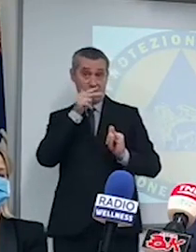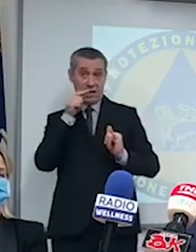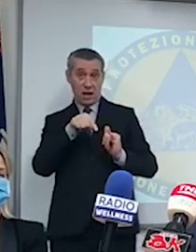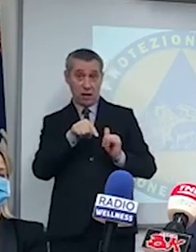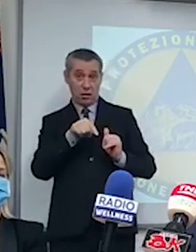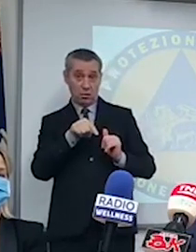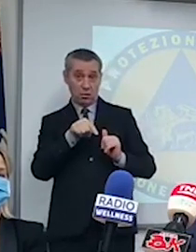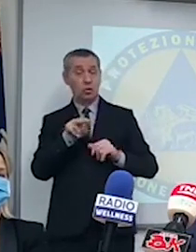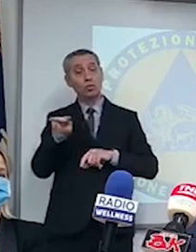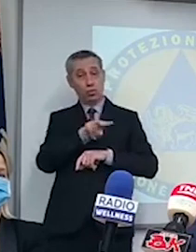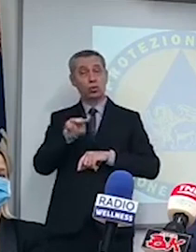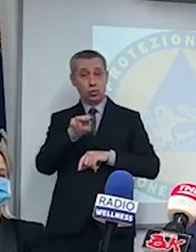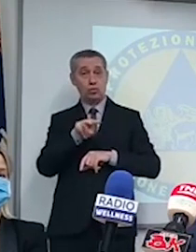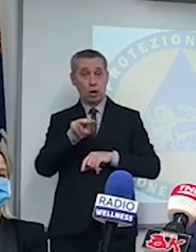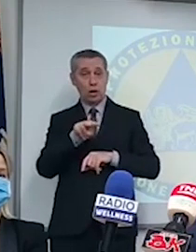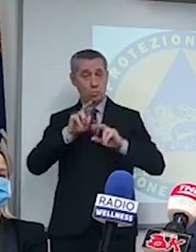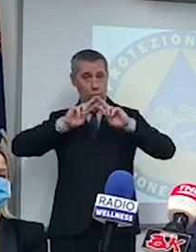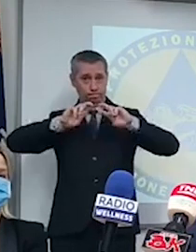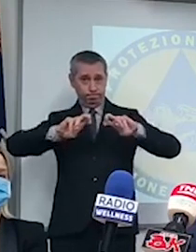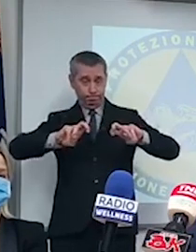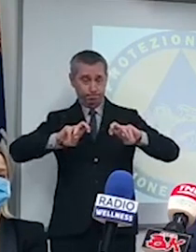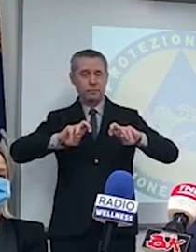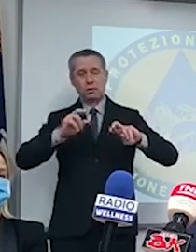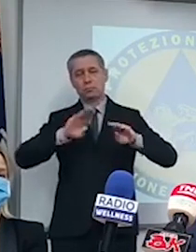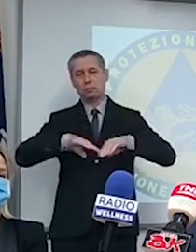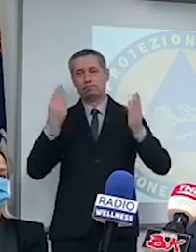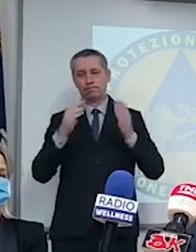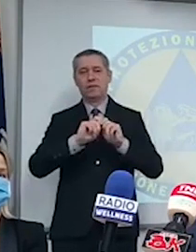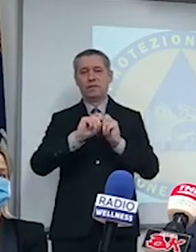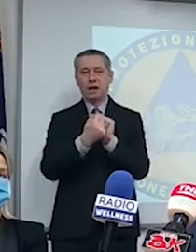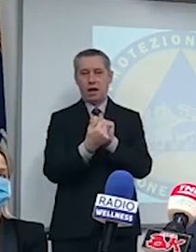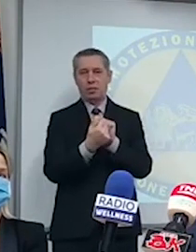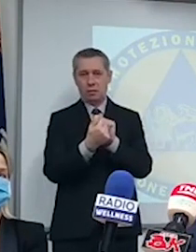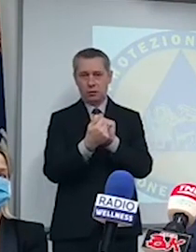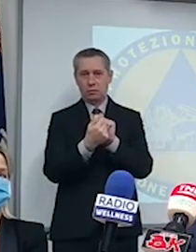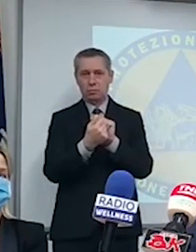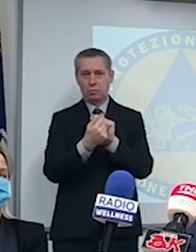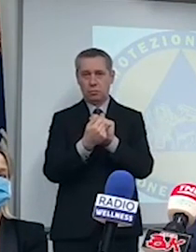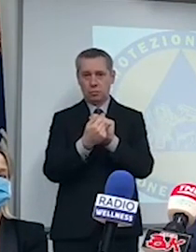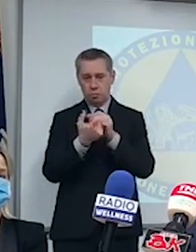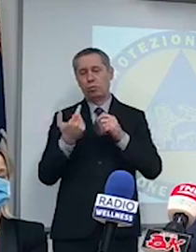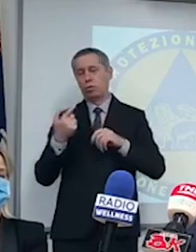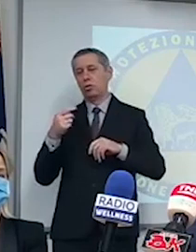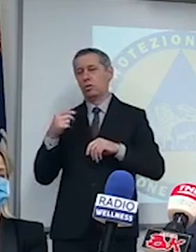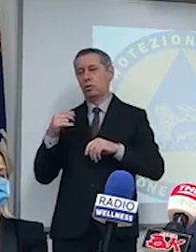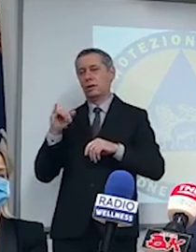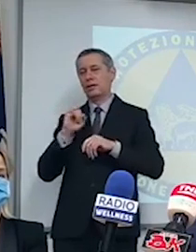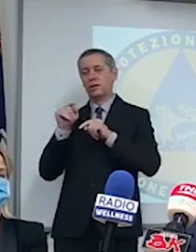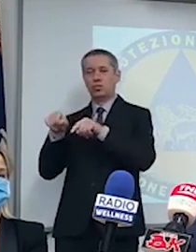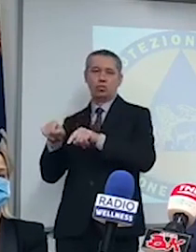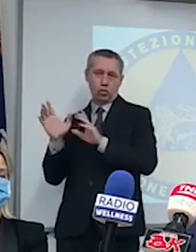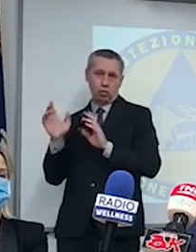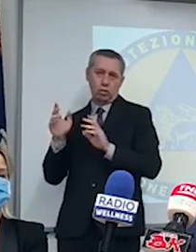conferma è confermata variante indiana dall'istituto zooprofilattico parlato stamattina era dottoressa ricci il